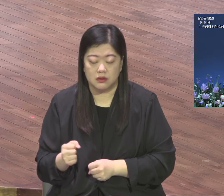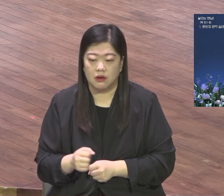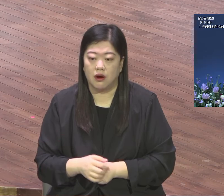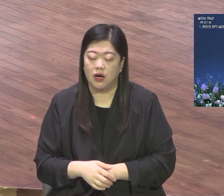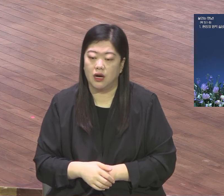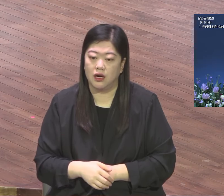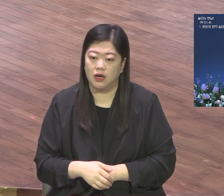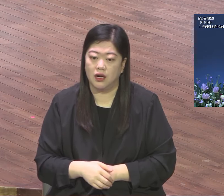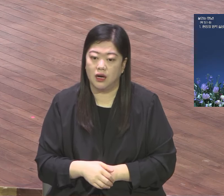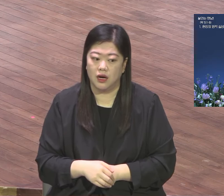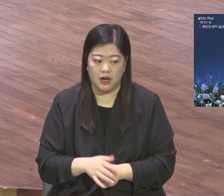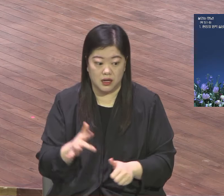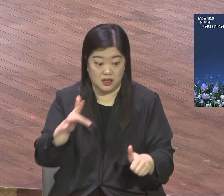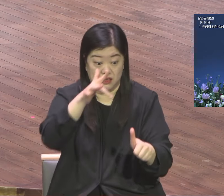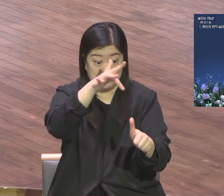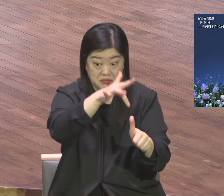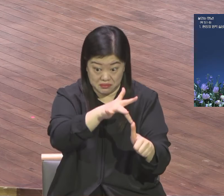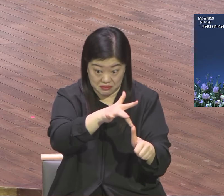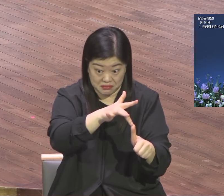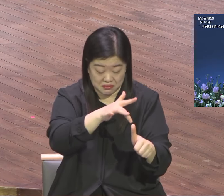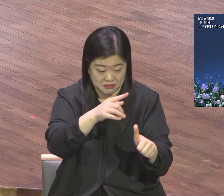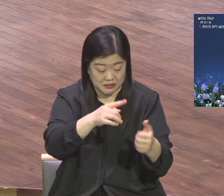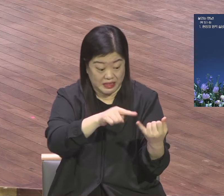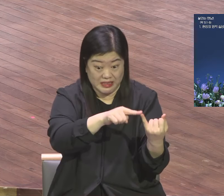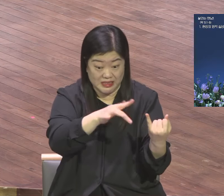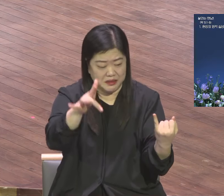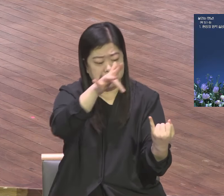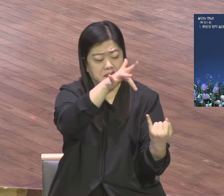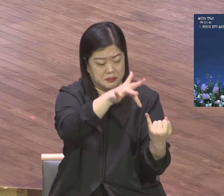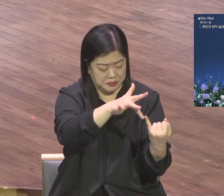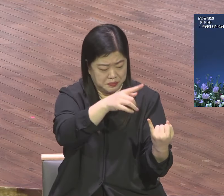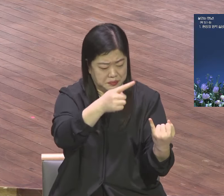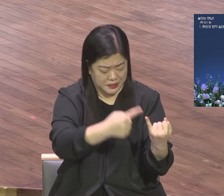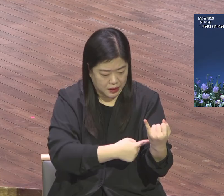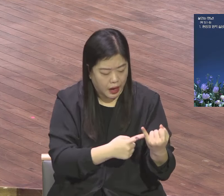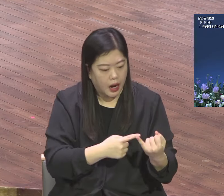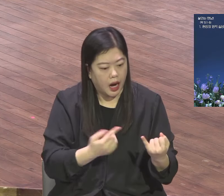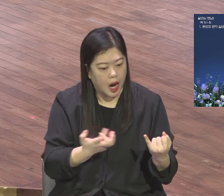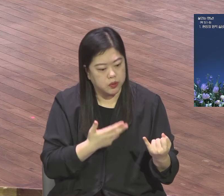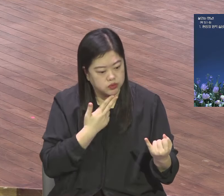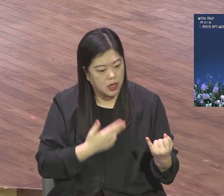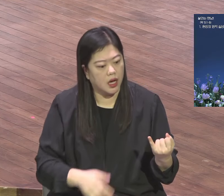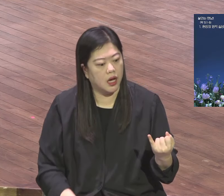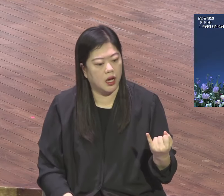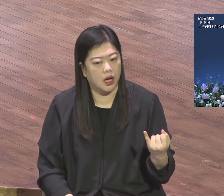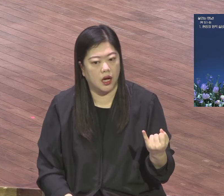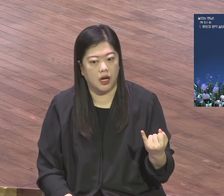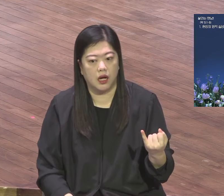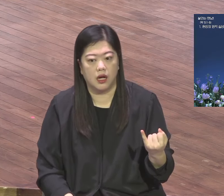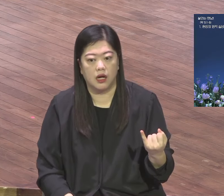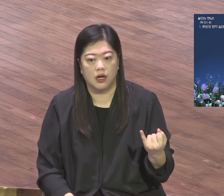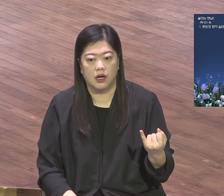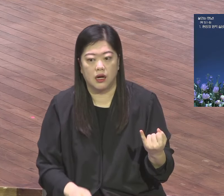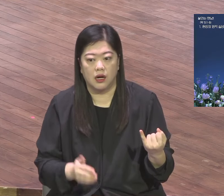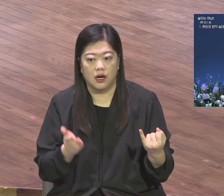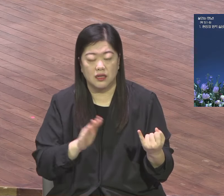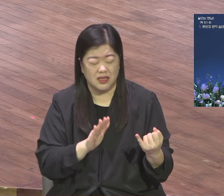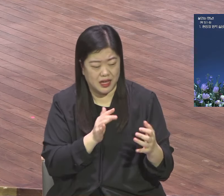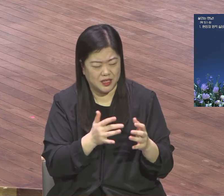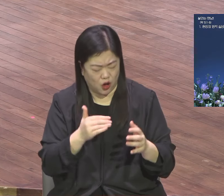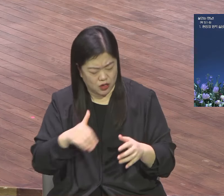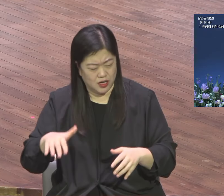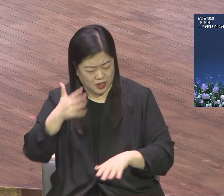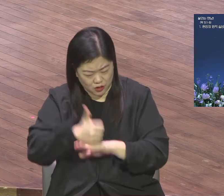결국은 뒤에 뭐 이렇게 예수 영접하고 교회 나오게 됐습니다만은 본문에 힘이 얼마나